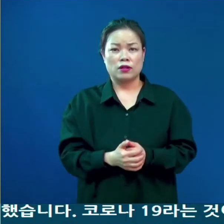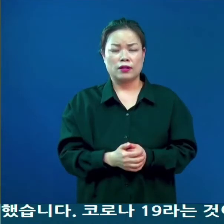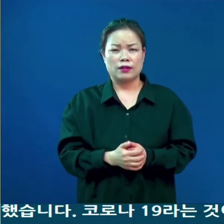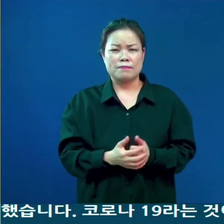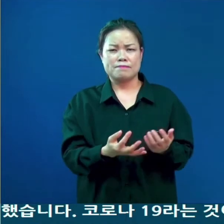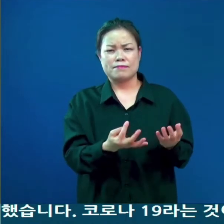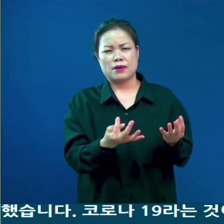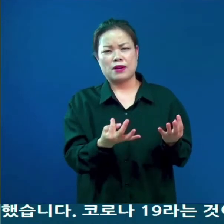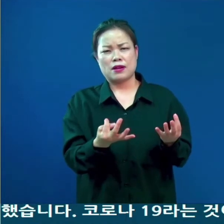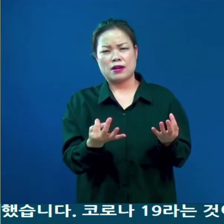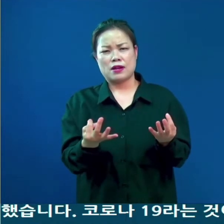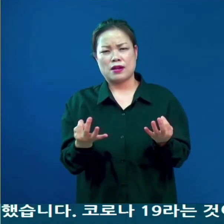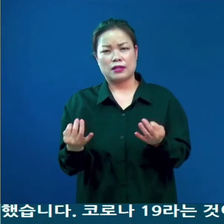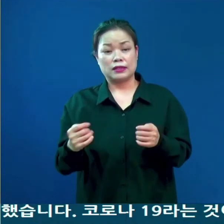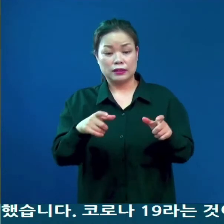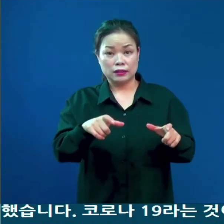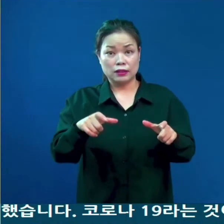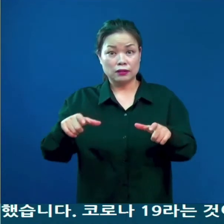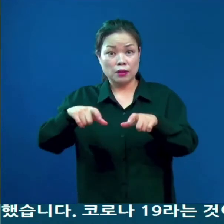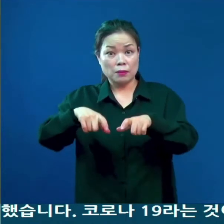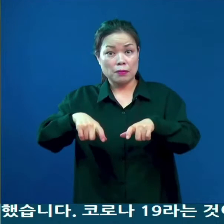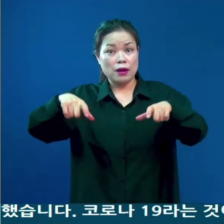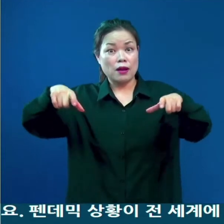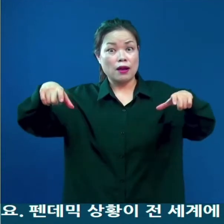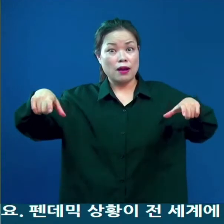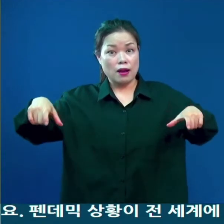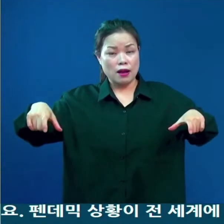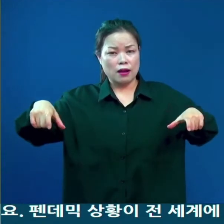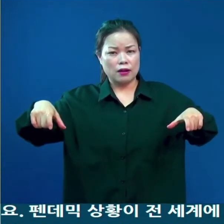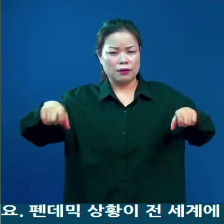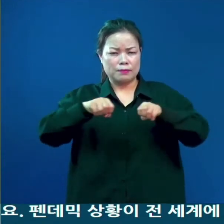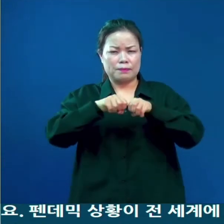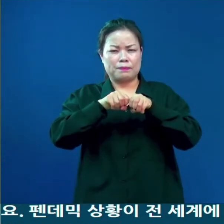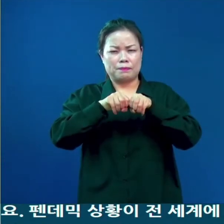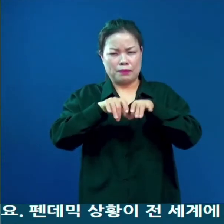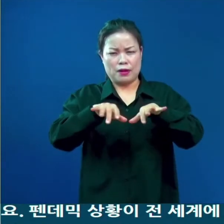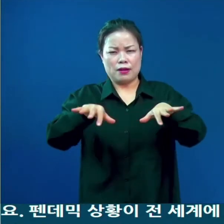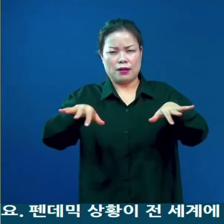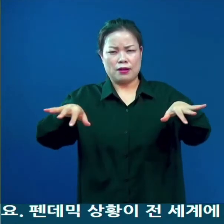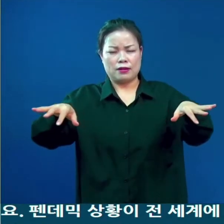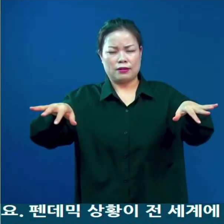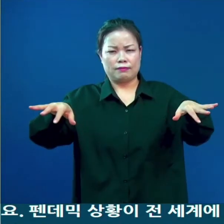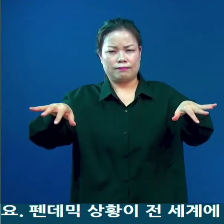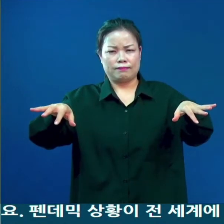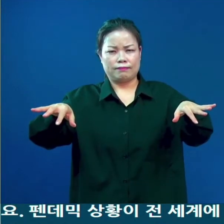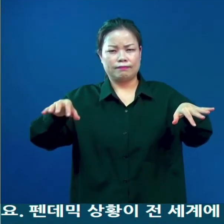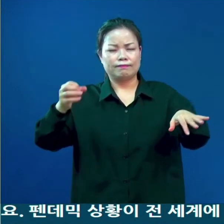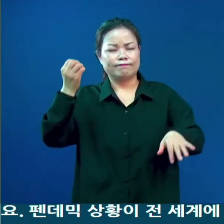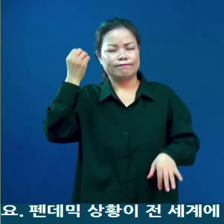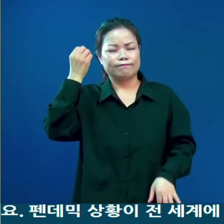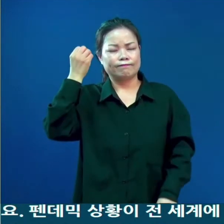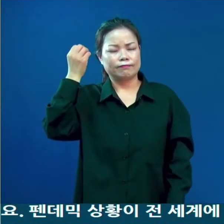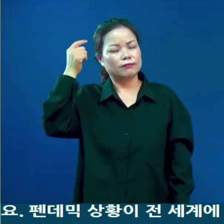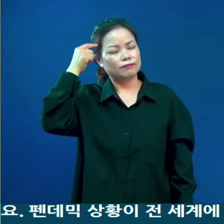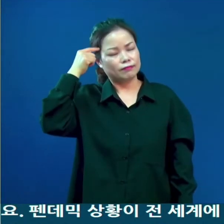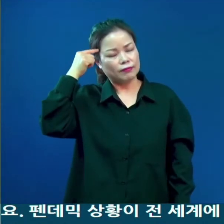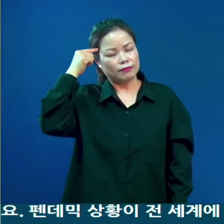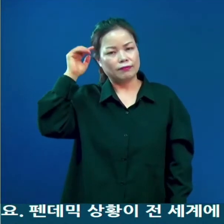너무나도 많은 영역에서 광범위하게 퍼져 있었구나 하는 것을 새삼 떠올리게